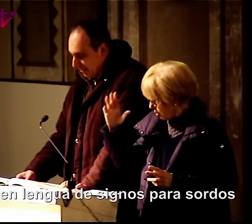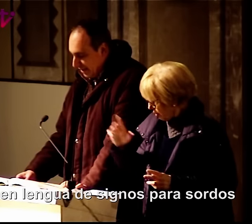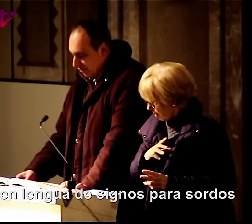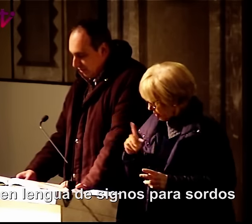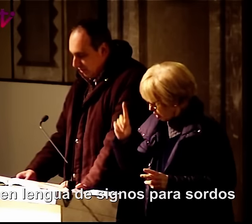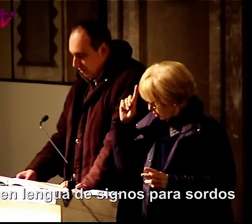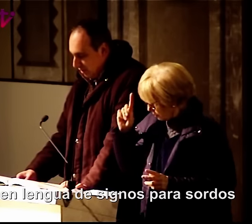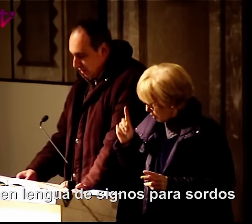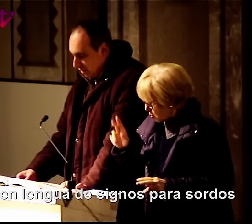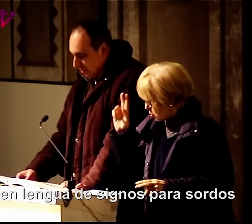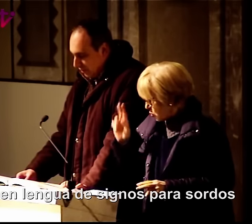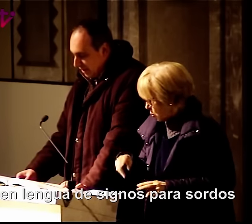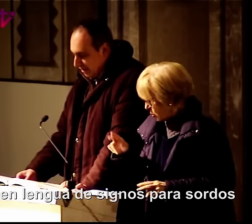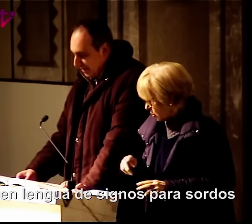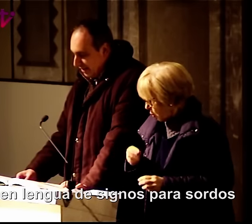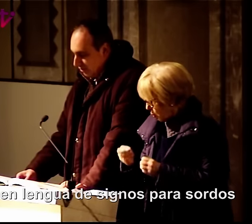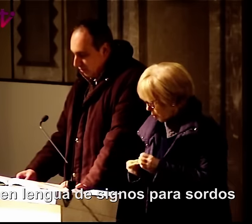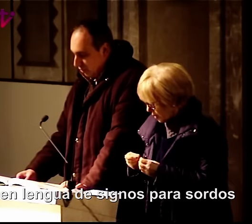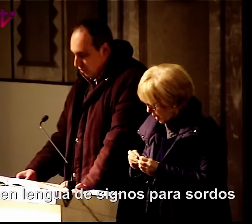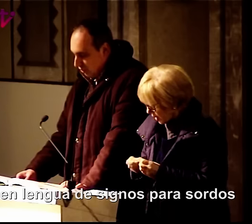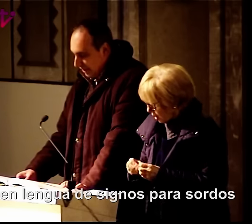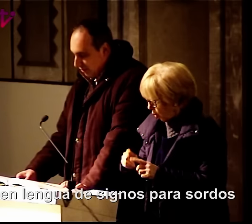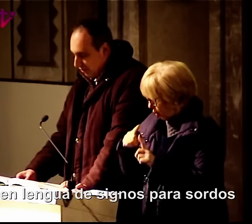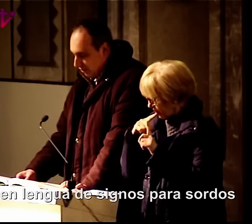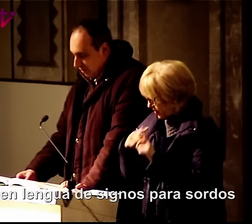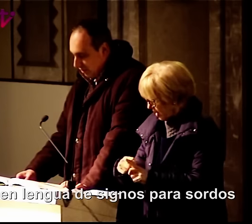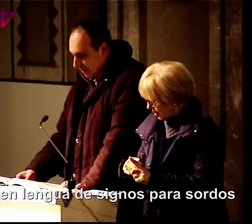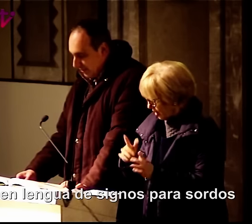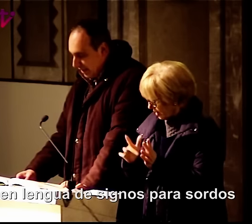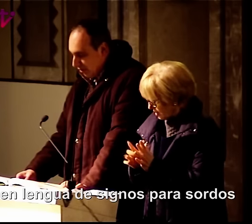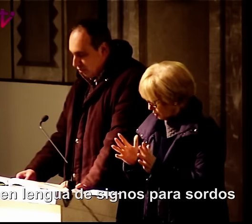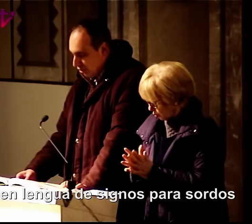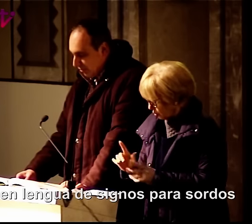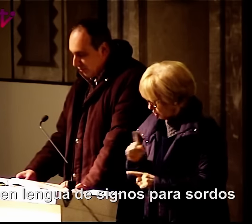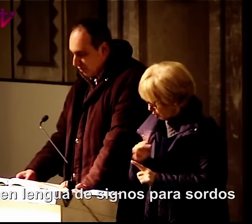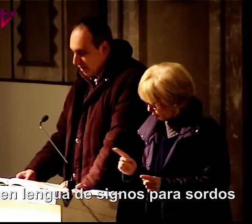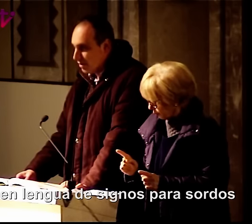Espíritu, pues el Espíritu lo sondea todo, incluso lo profundo de Dios.